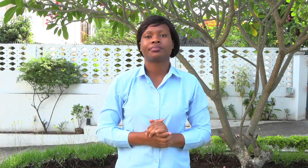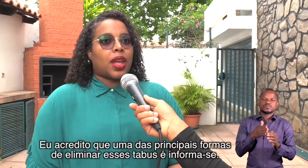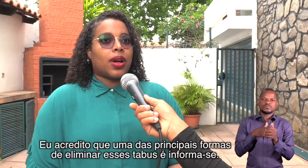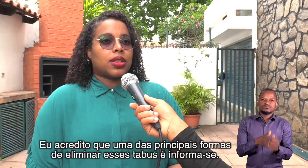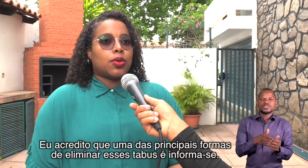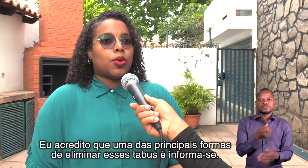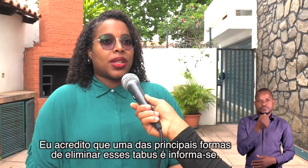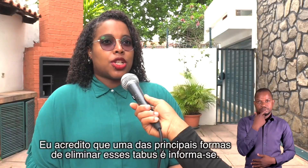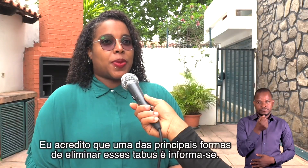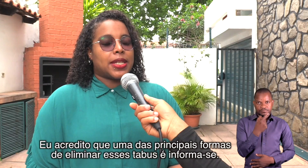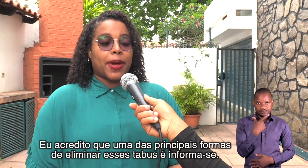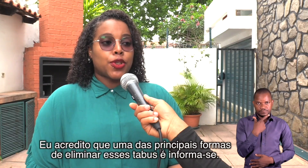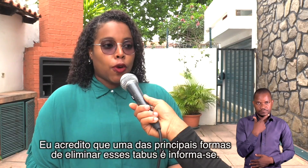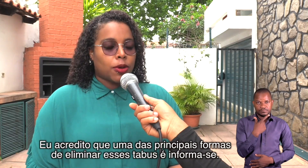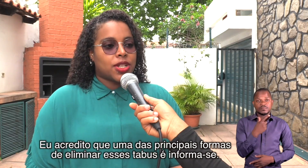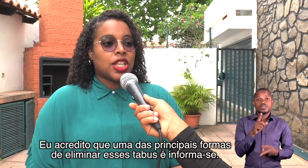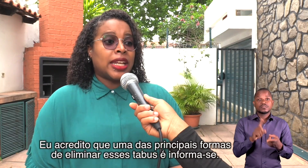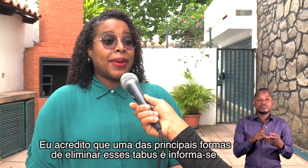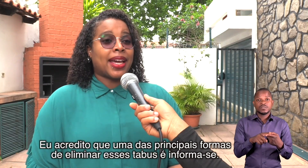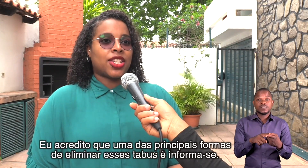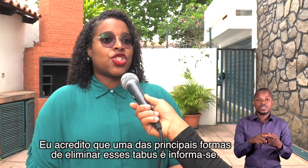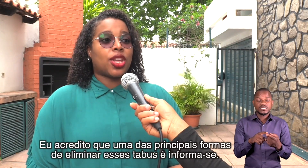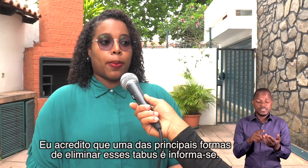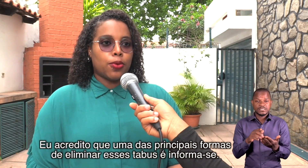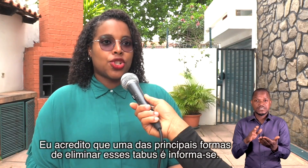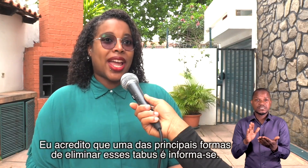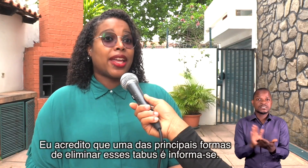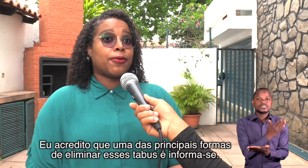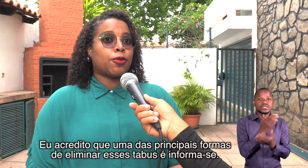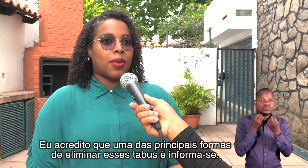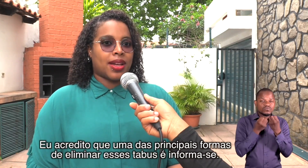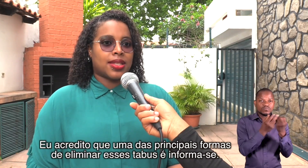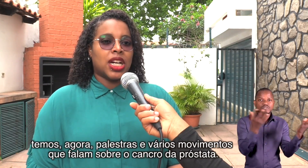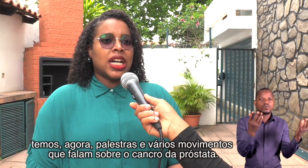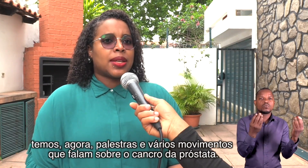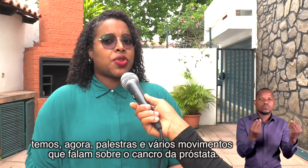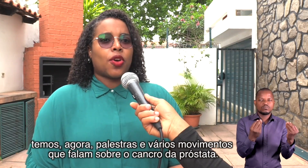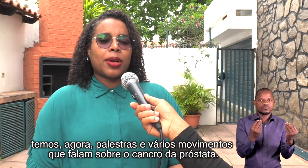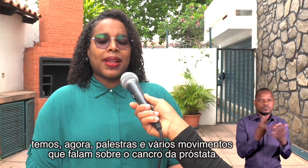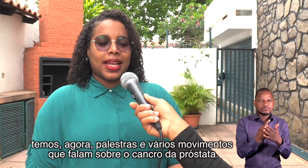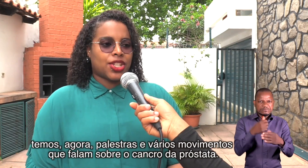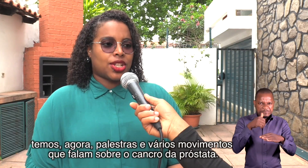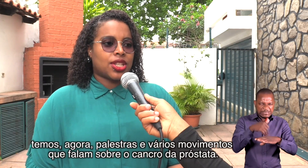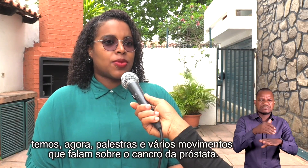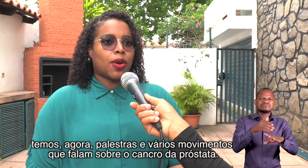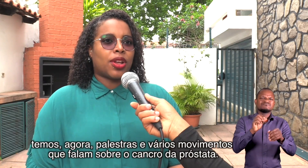Eu acredito que uma das principais formas de eliminar esses tabus é informar-se. Temos agora palestras, temos agora